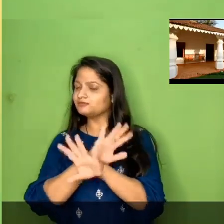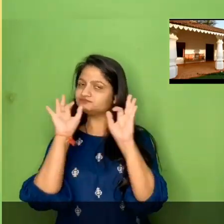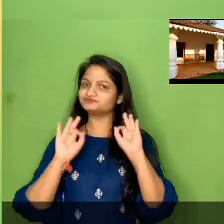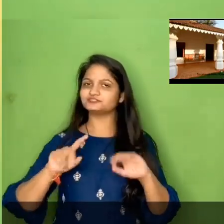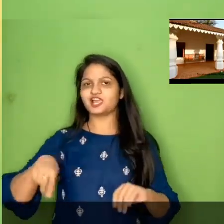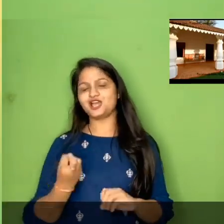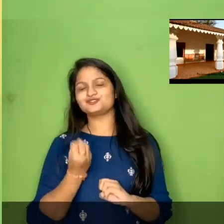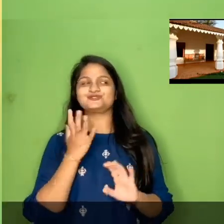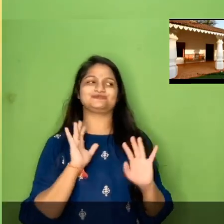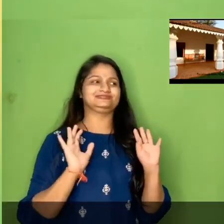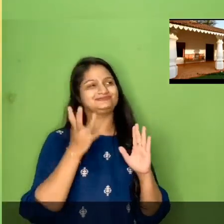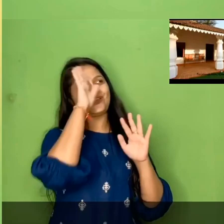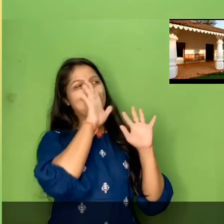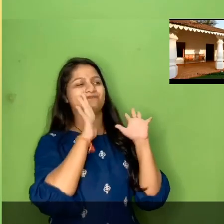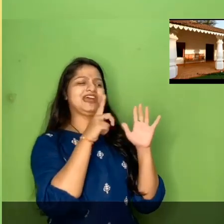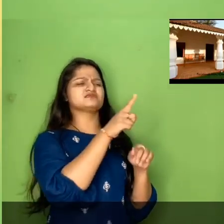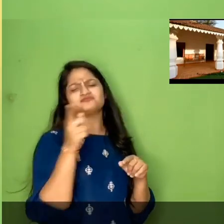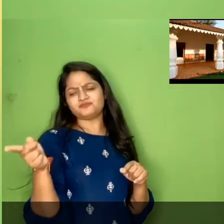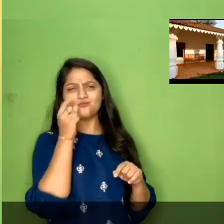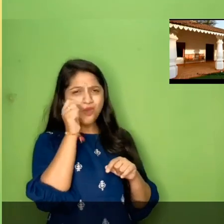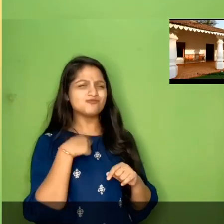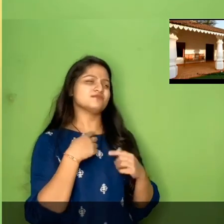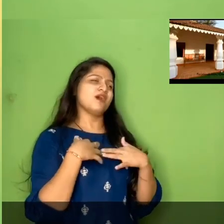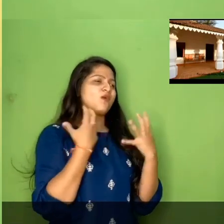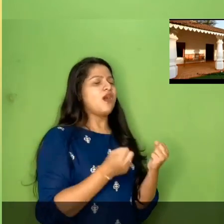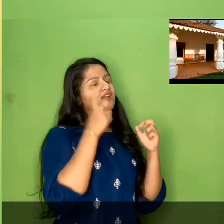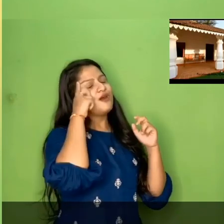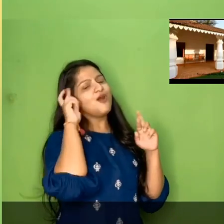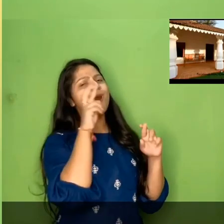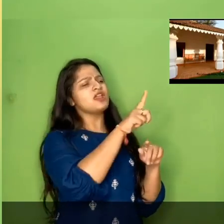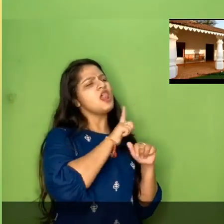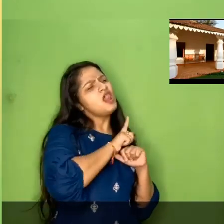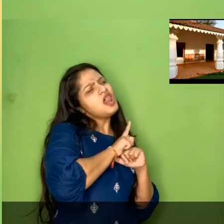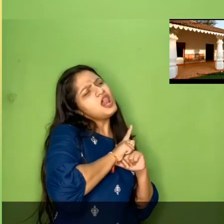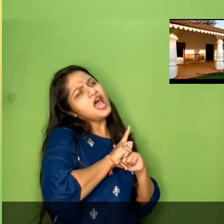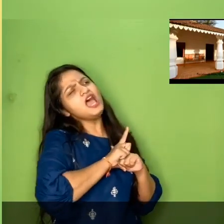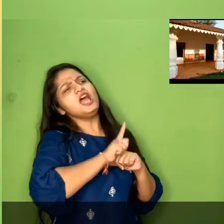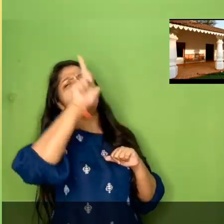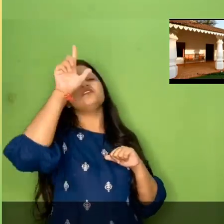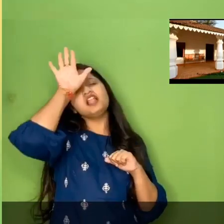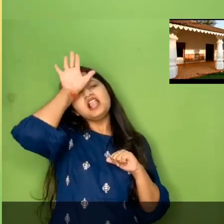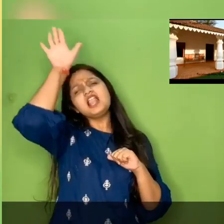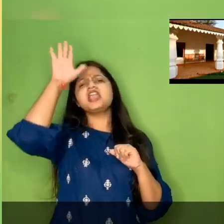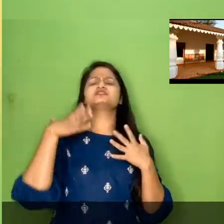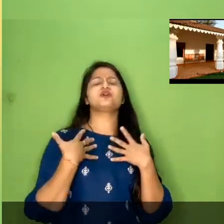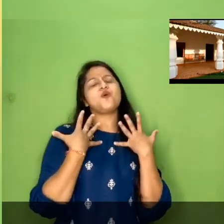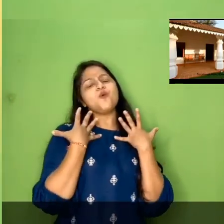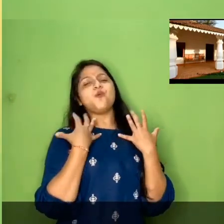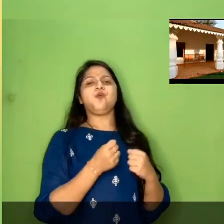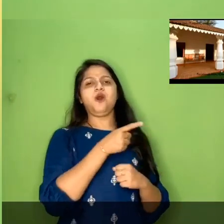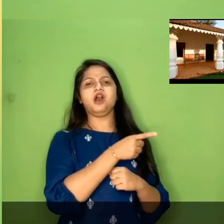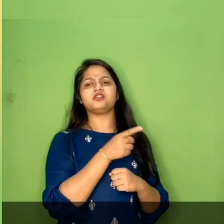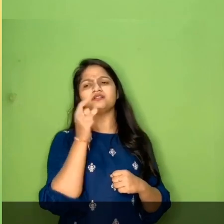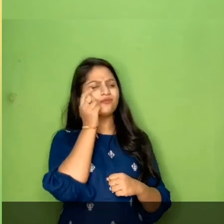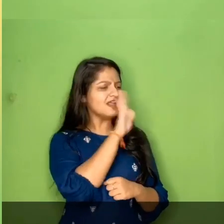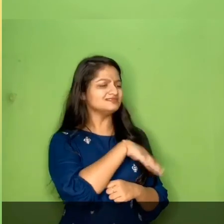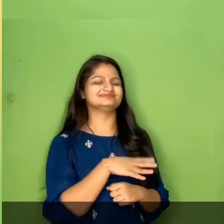अब उस राजा ने उसकी काफ़ी मदद की, उसको उपहार दिए और खुशी से साधु ने कहा, मैं चाहता हूँ कि अब तुम हमेशा राजा